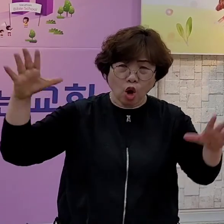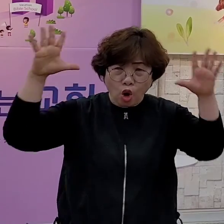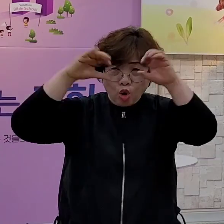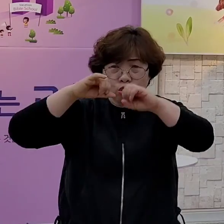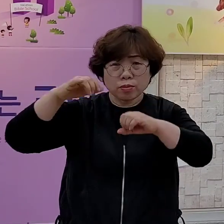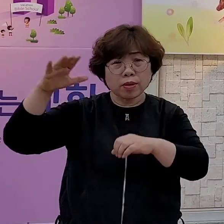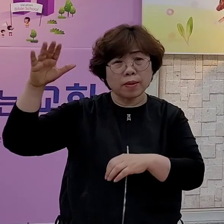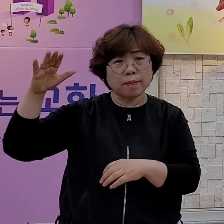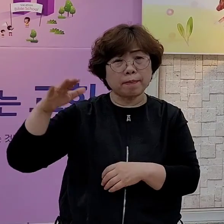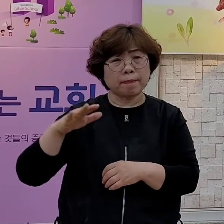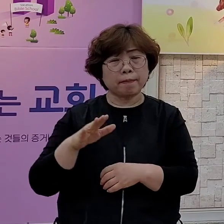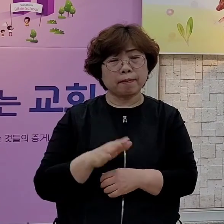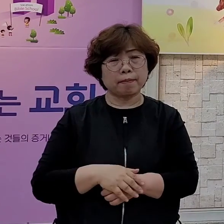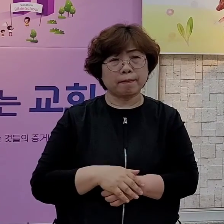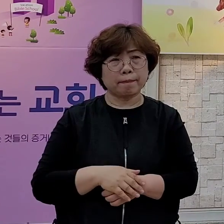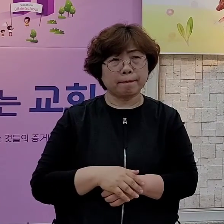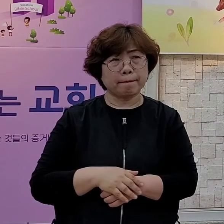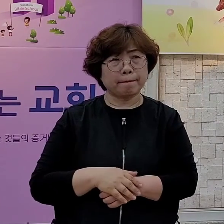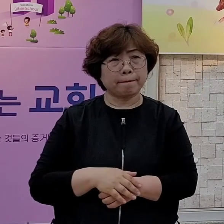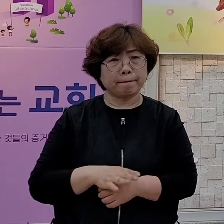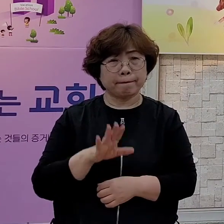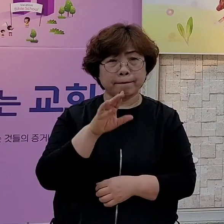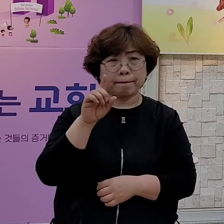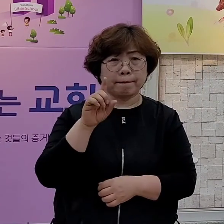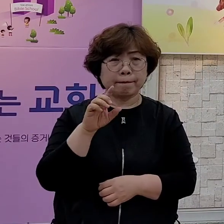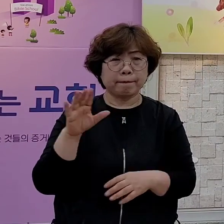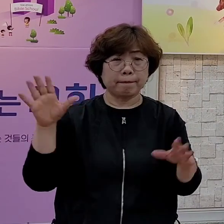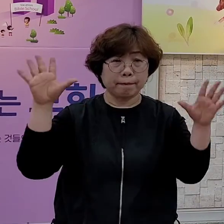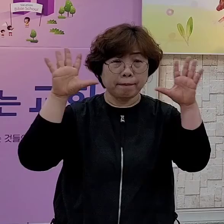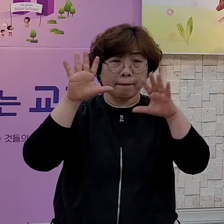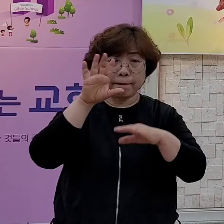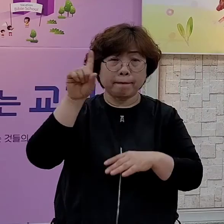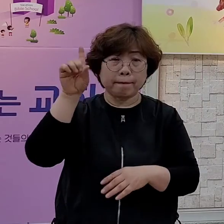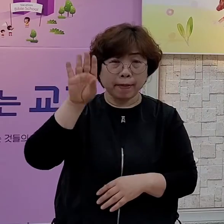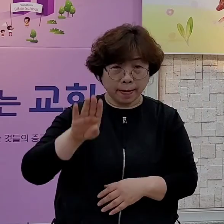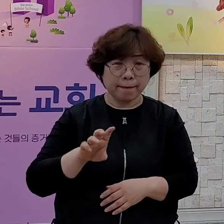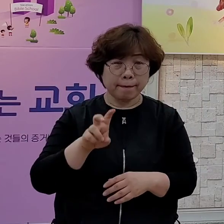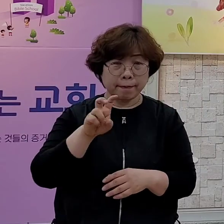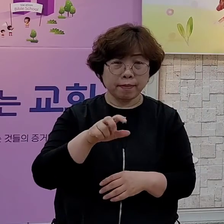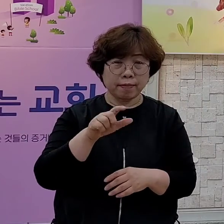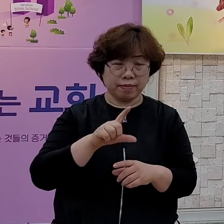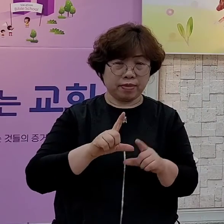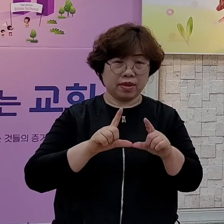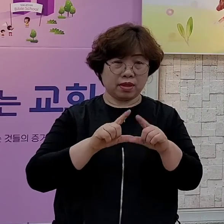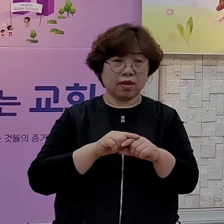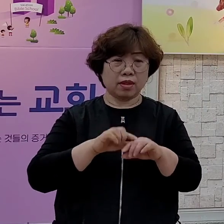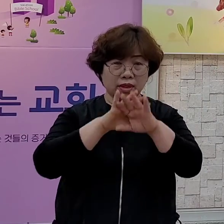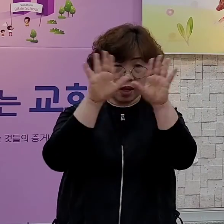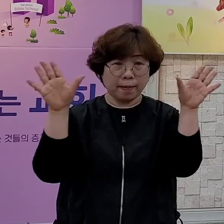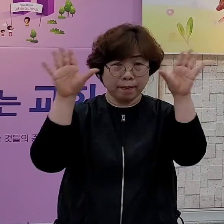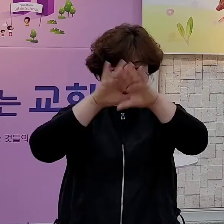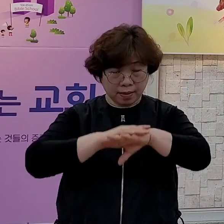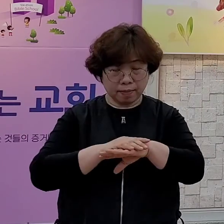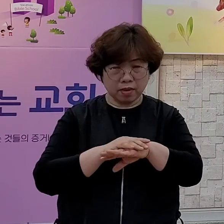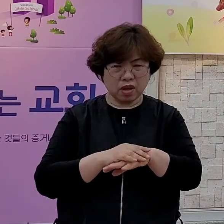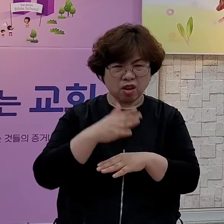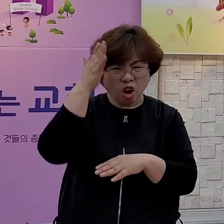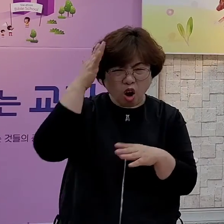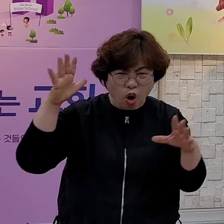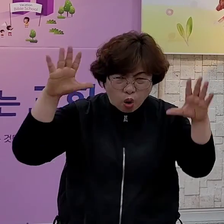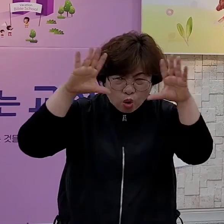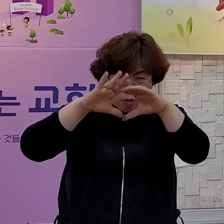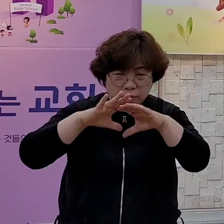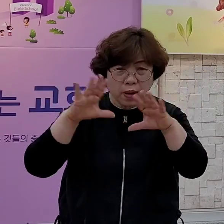밤이라 주관하게 하죠. 하나님이 다 말씀으로 선포하시고 말씀으로 지은 그 이름대로 되게 하죠. 말씀의